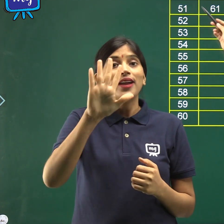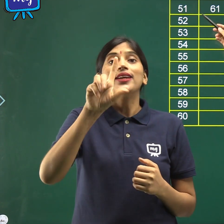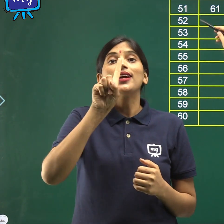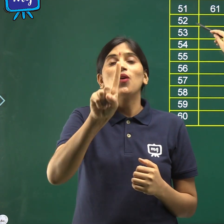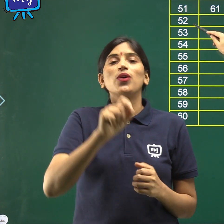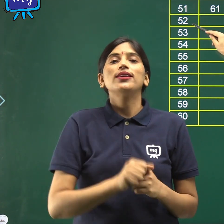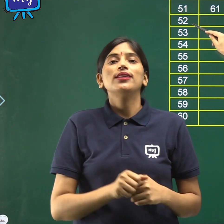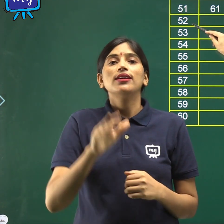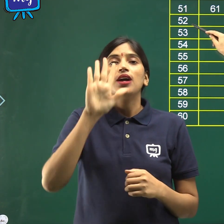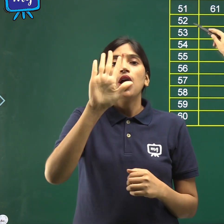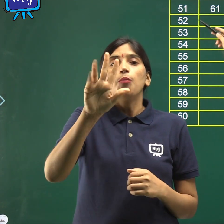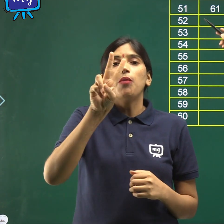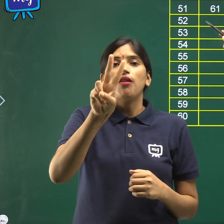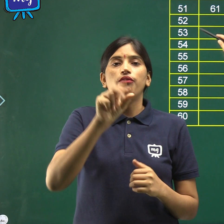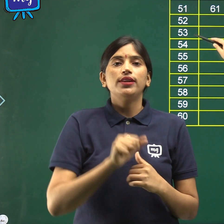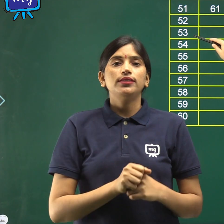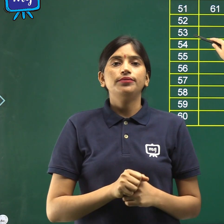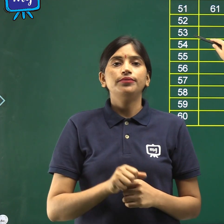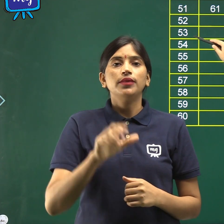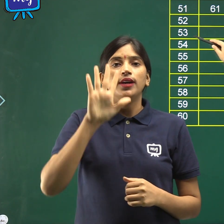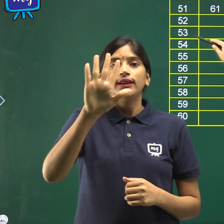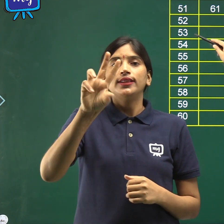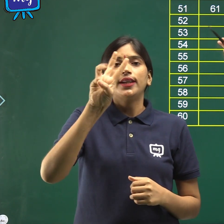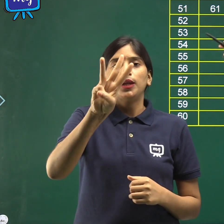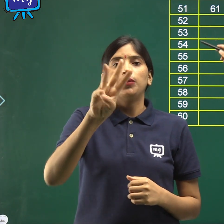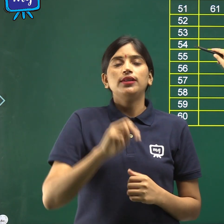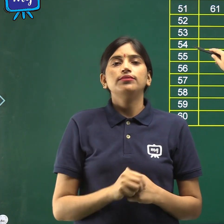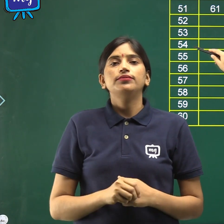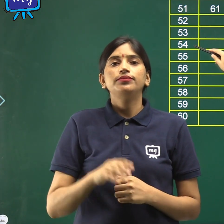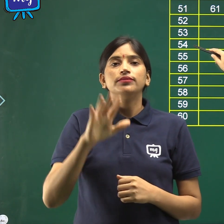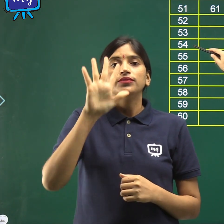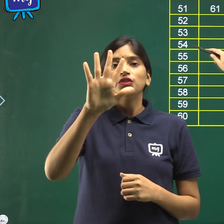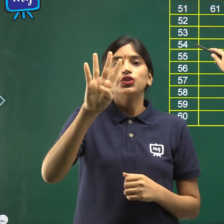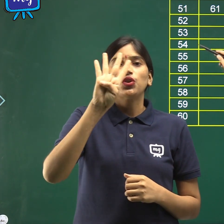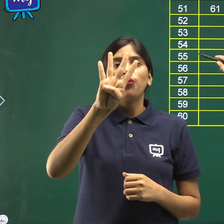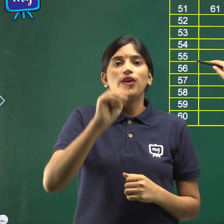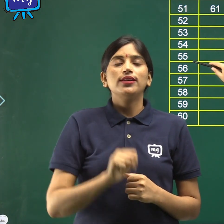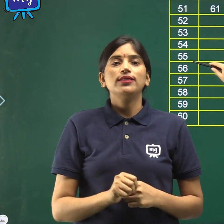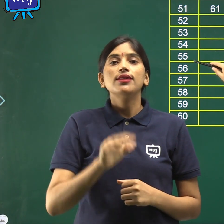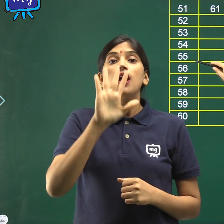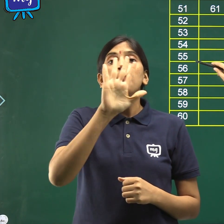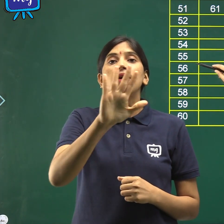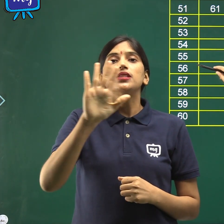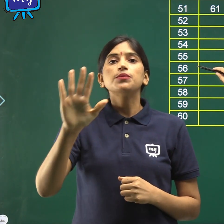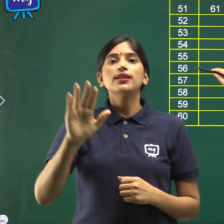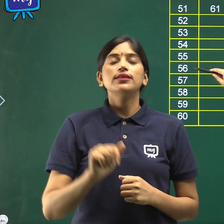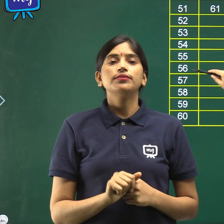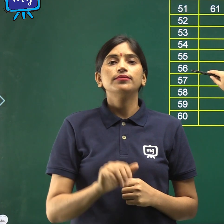51, 52, 53, 54,